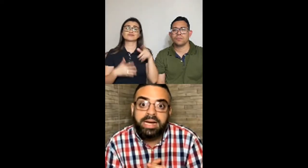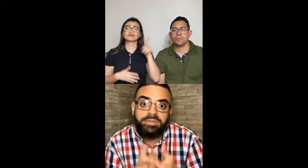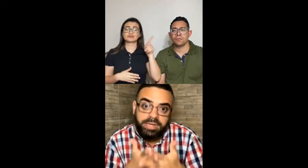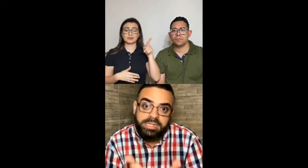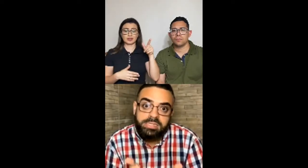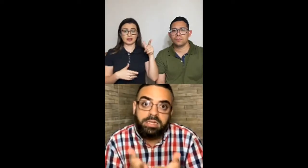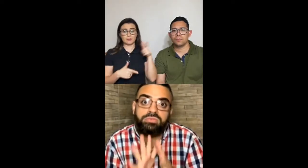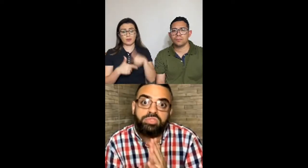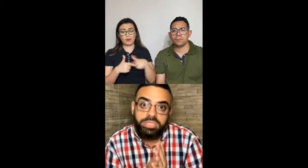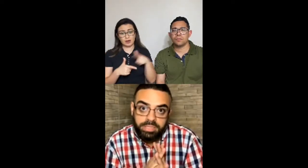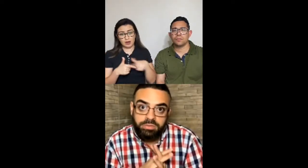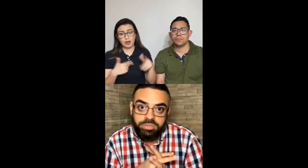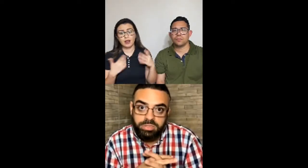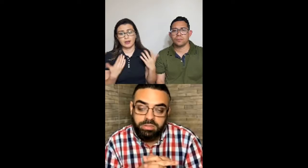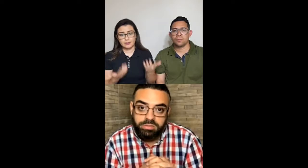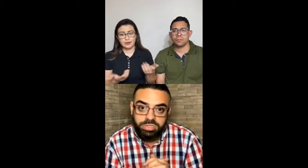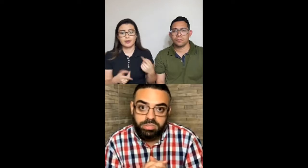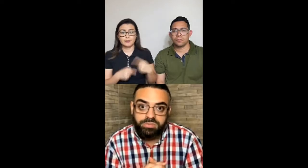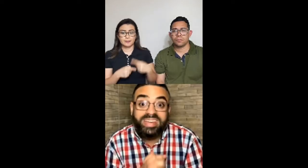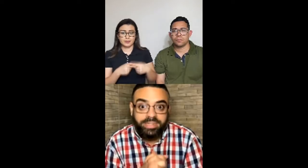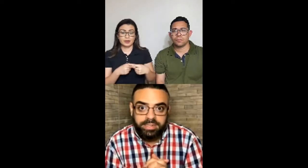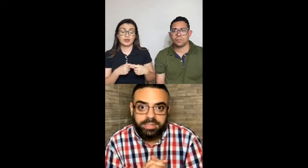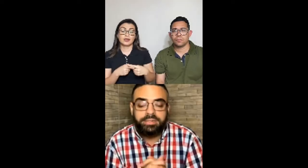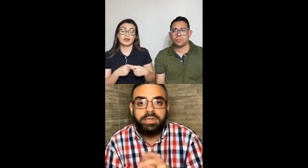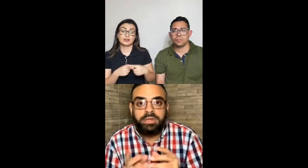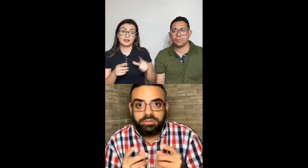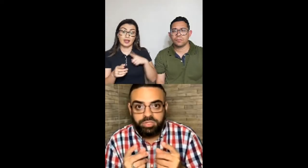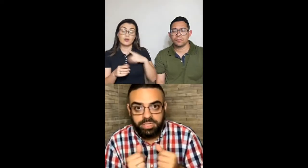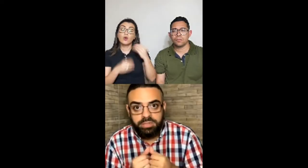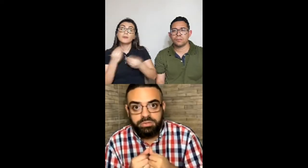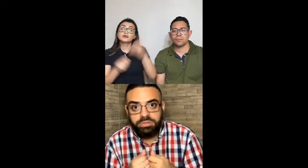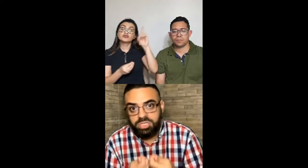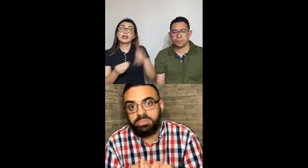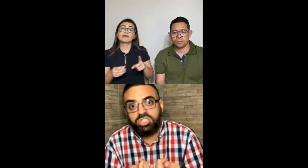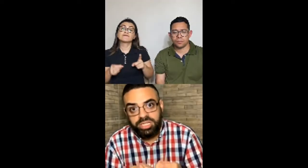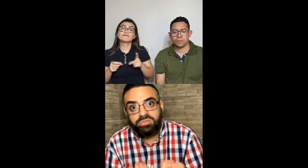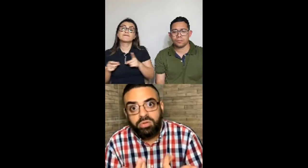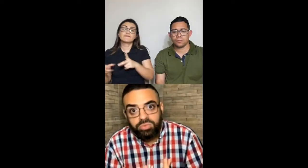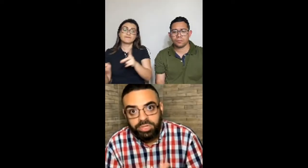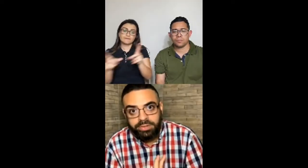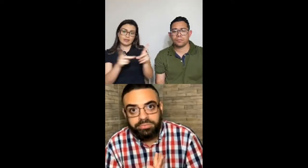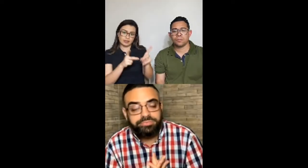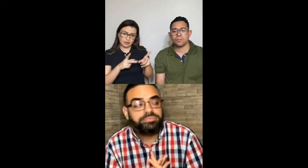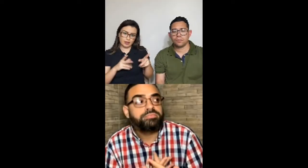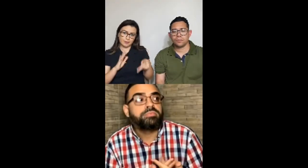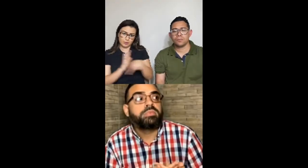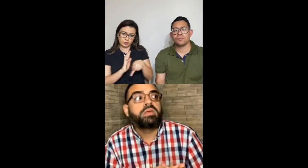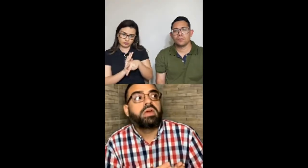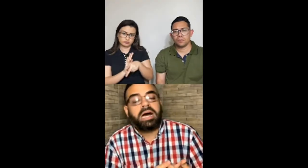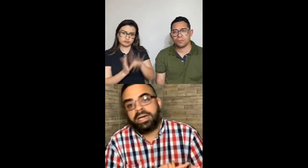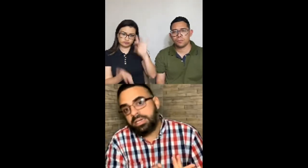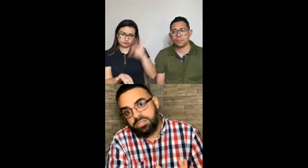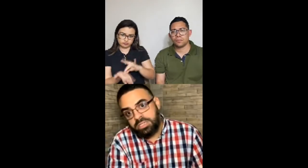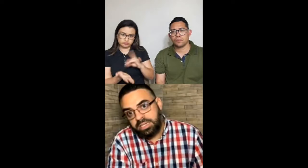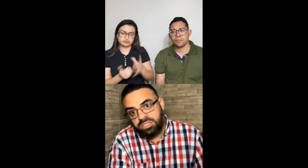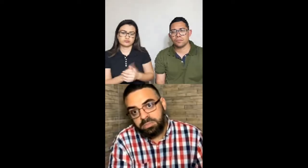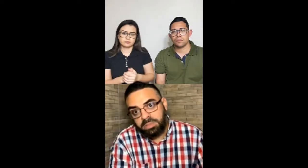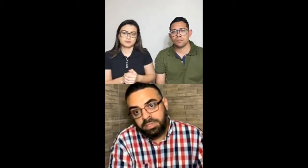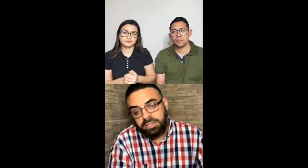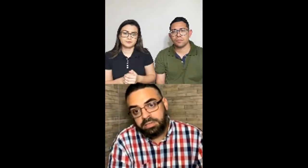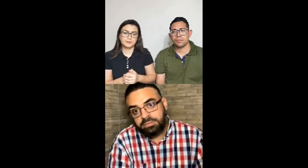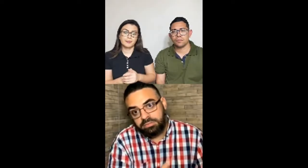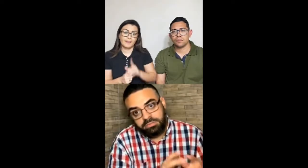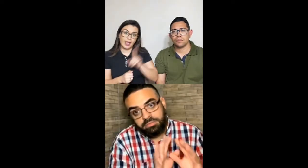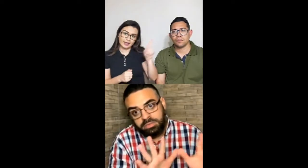Mas aí houve o problema, né, o ponto que foi delicado é a questão do direito de venda, né? O